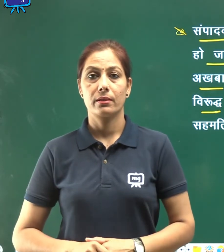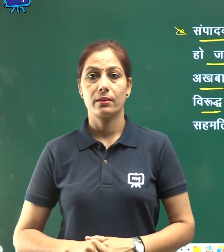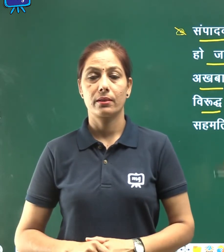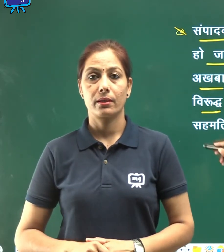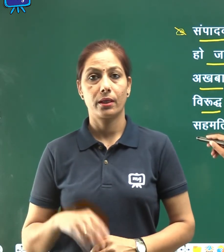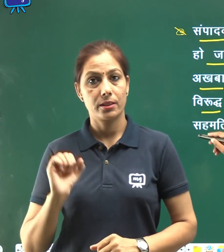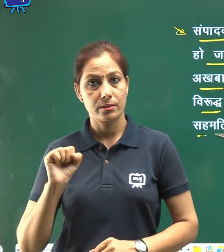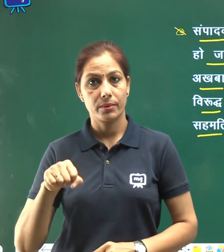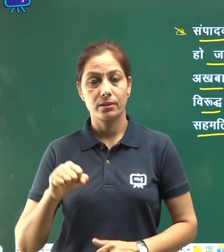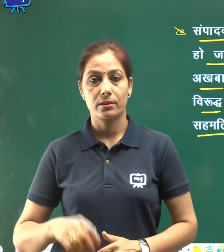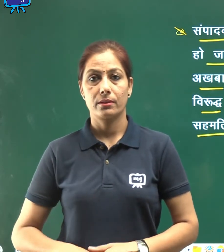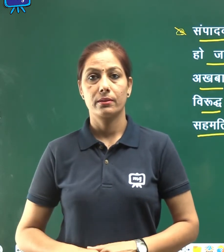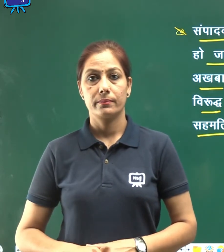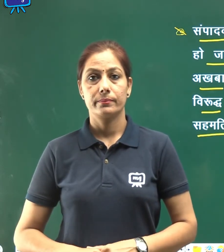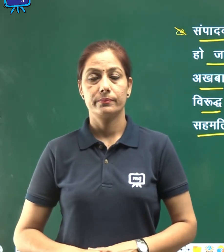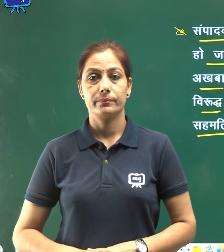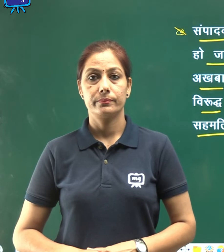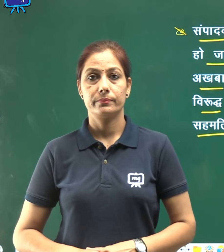सहमति देते हैं।